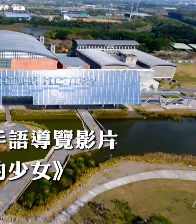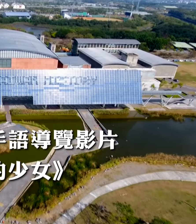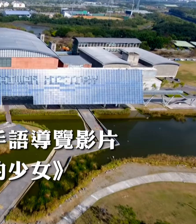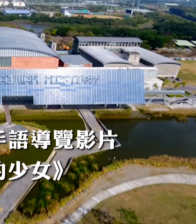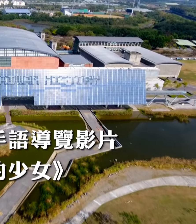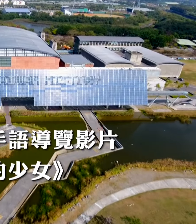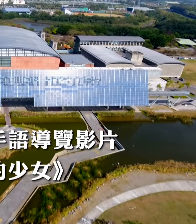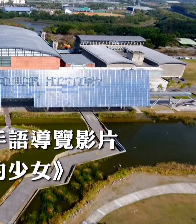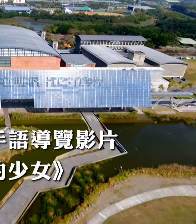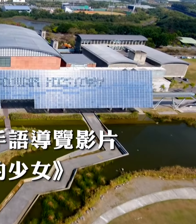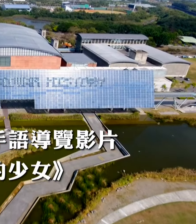发光的少女。